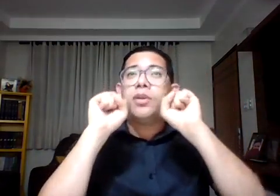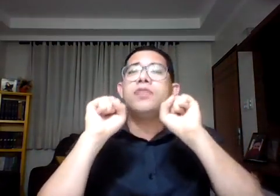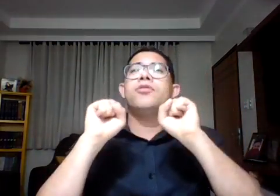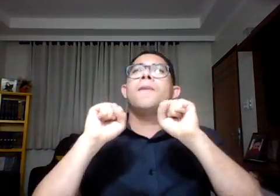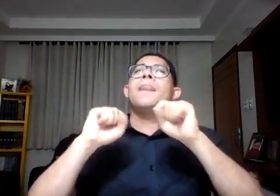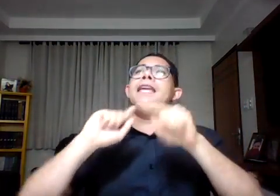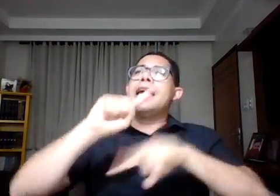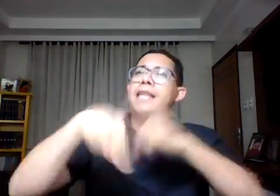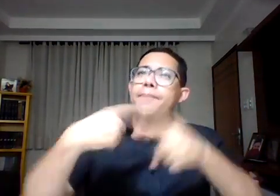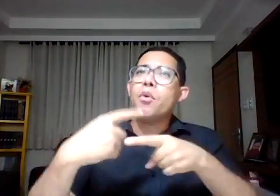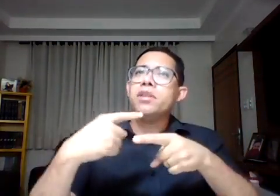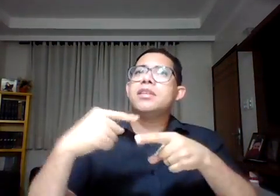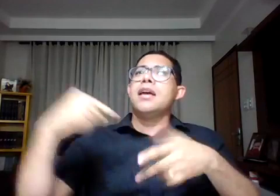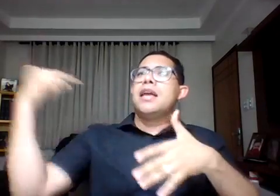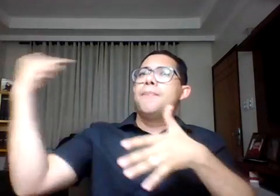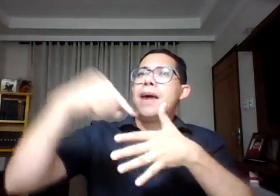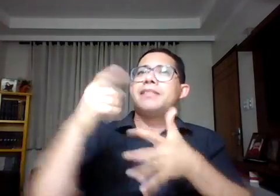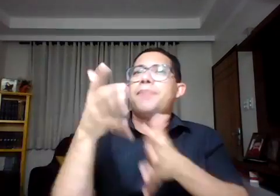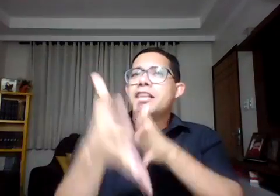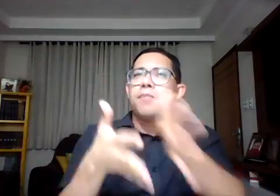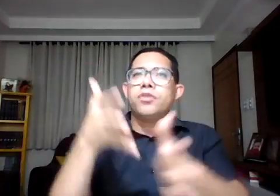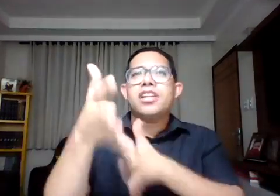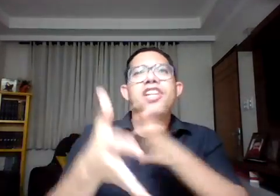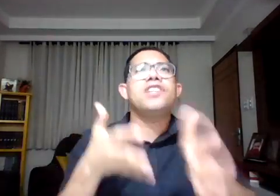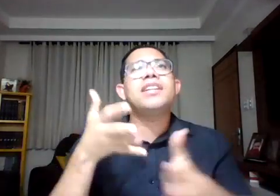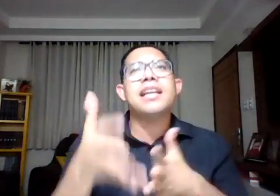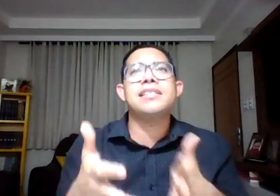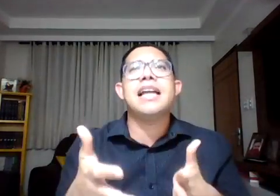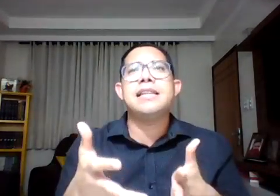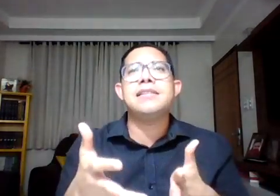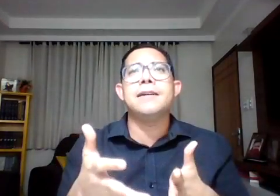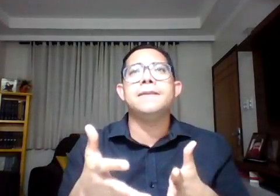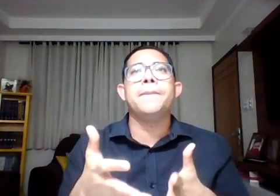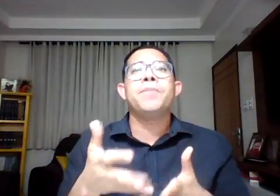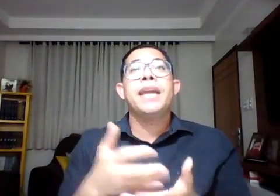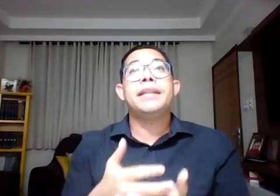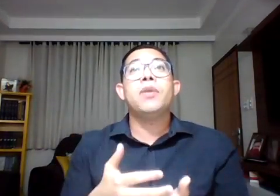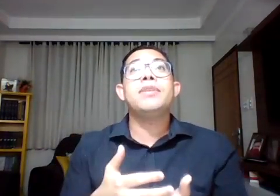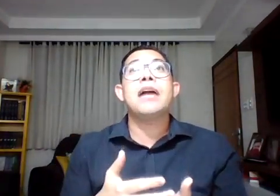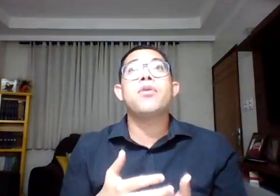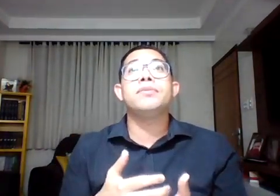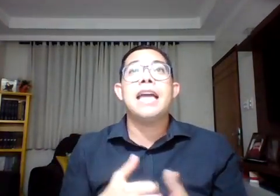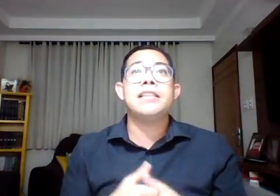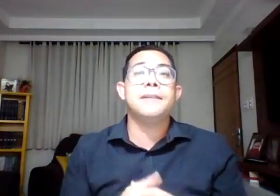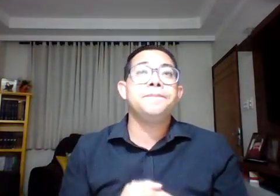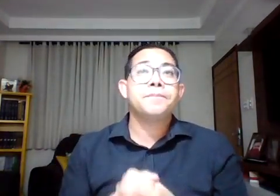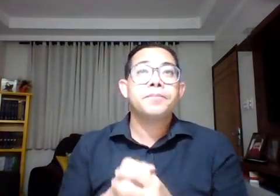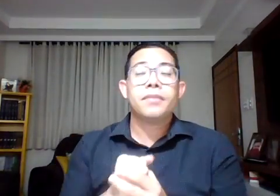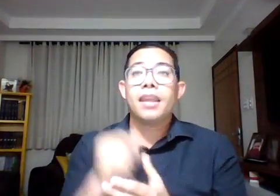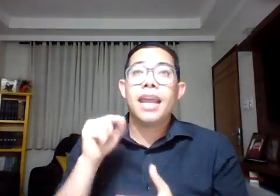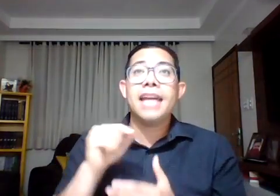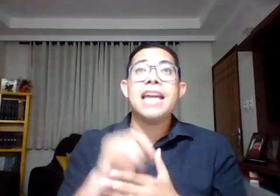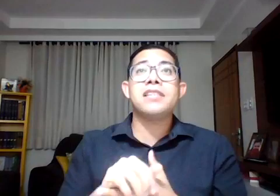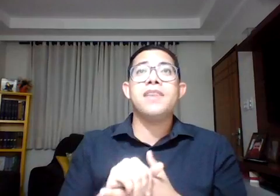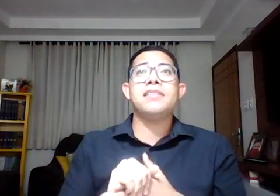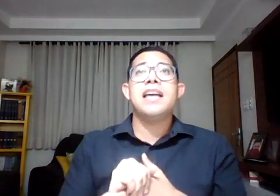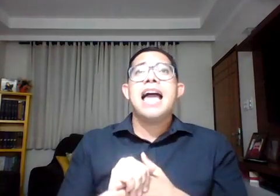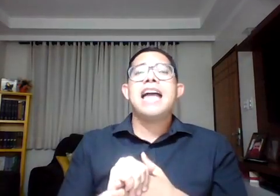isso, e aí depois ele passa para as mãos e a gente vai estar sinalizando. Então, o que acontece é que às vezes a